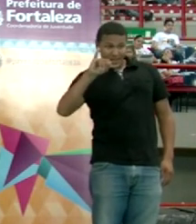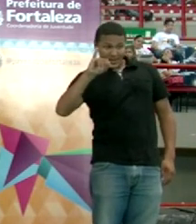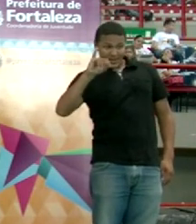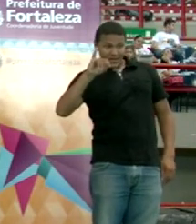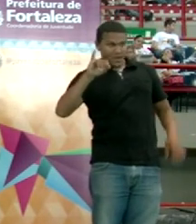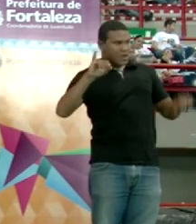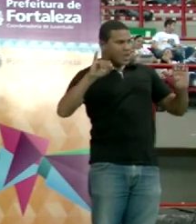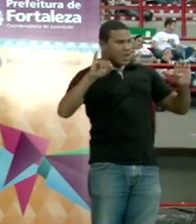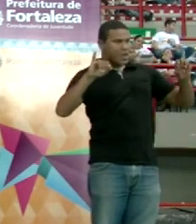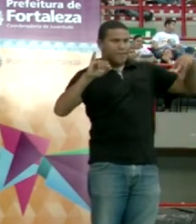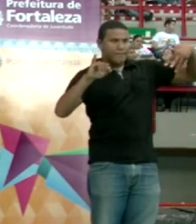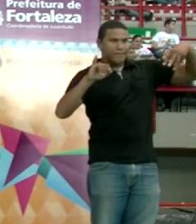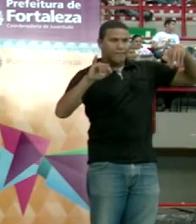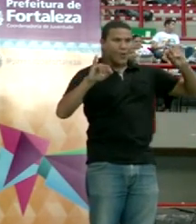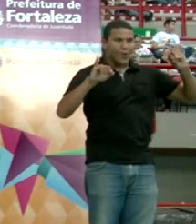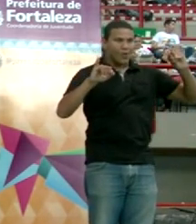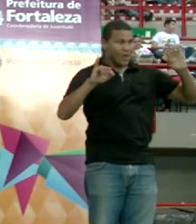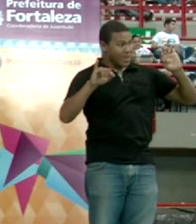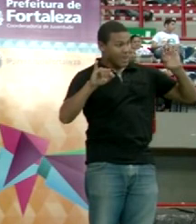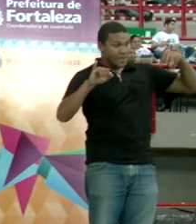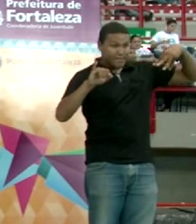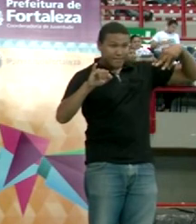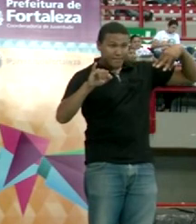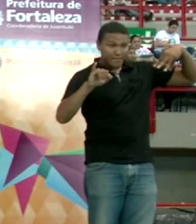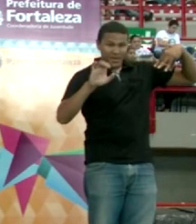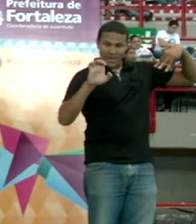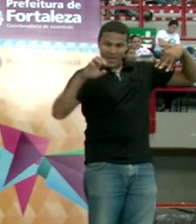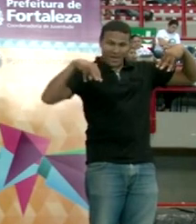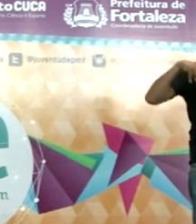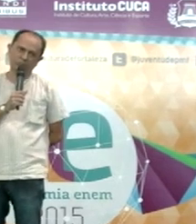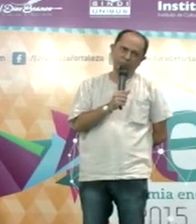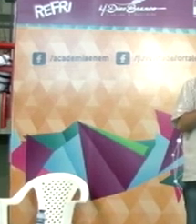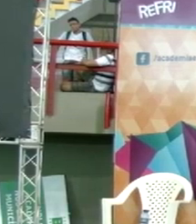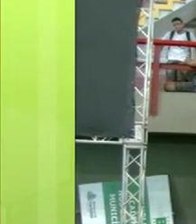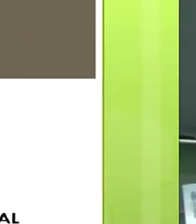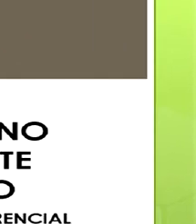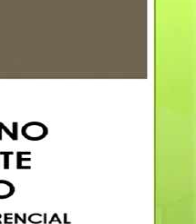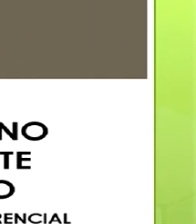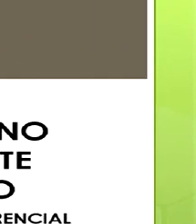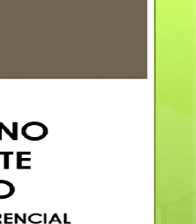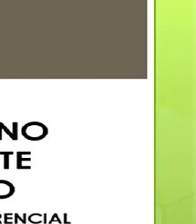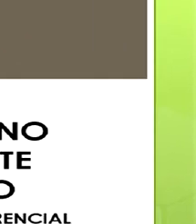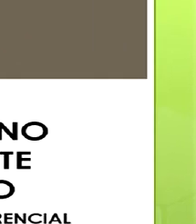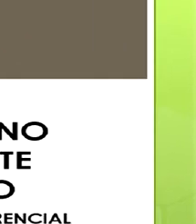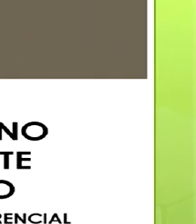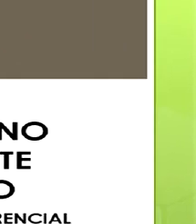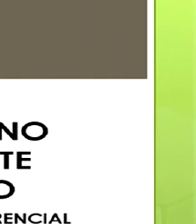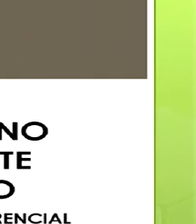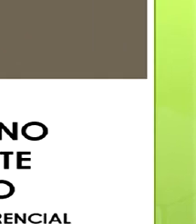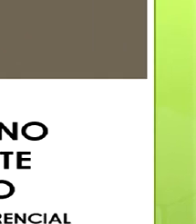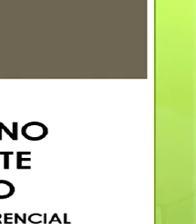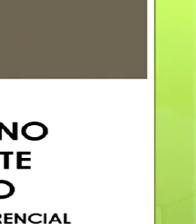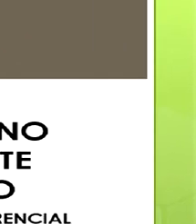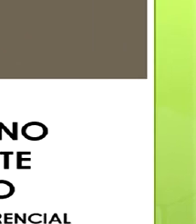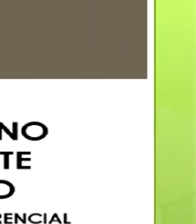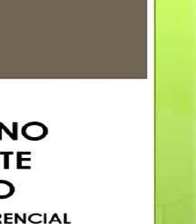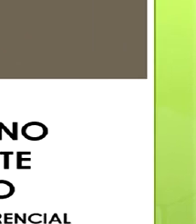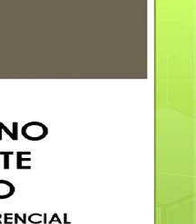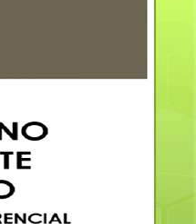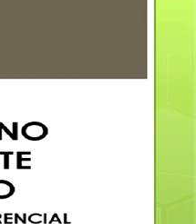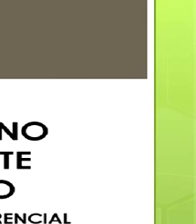Que é aquela que vai focalizar o assunto, a informação. Olha o nome da função da linguagem. Função o quê?